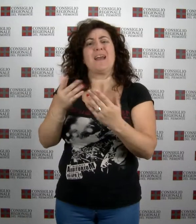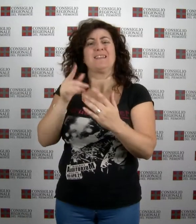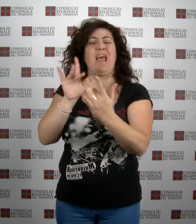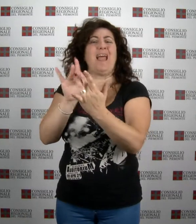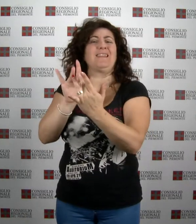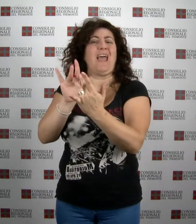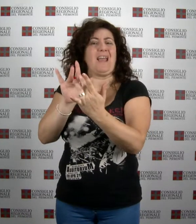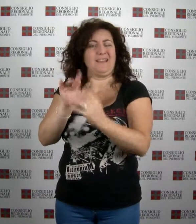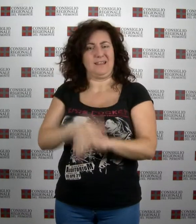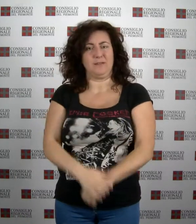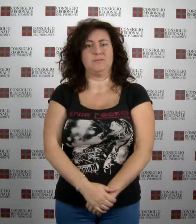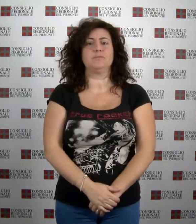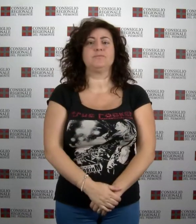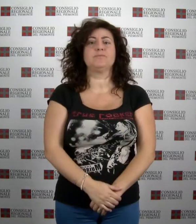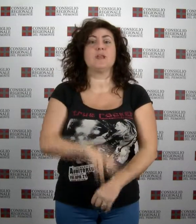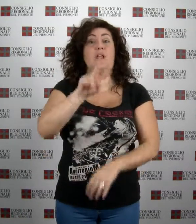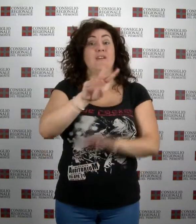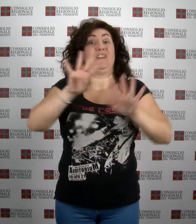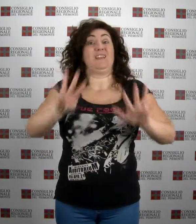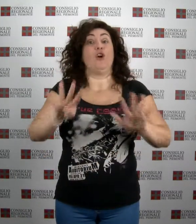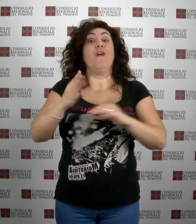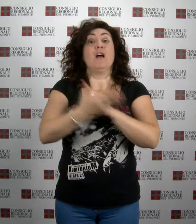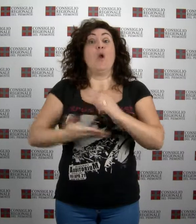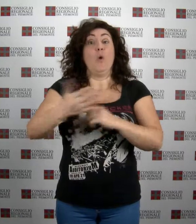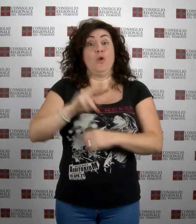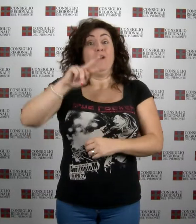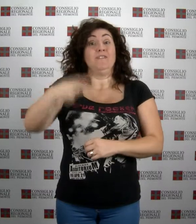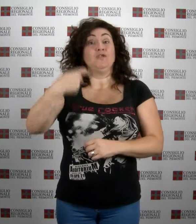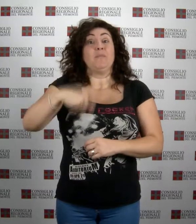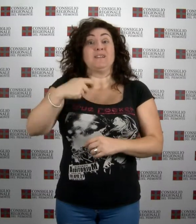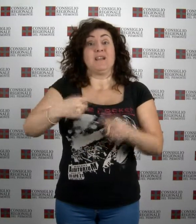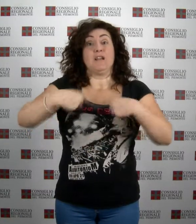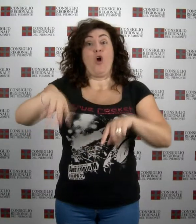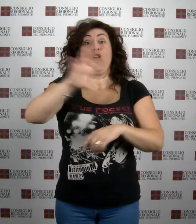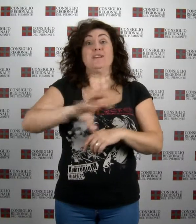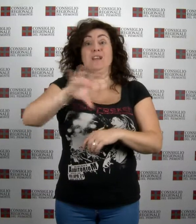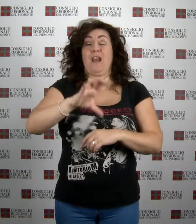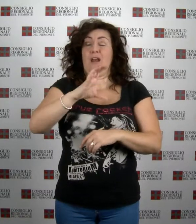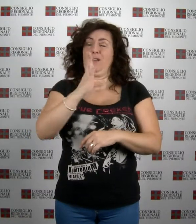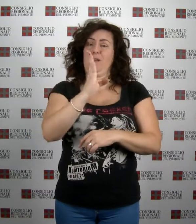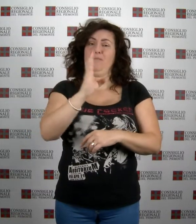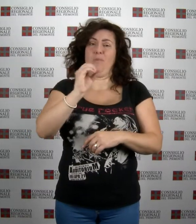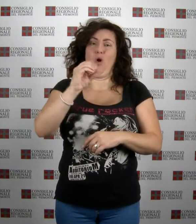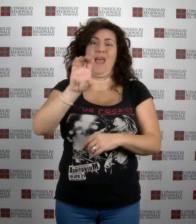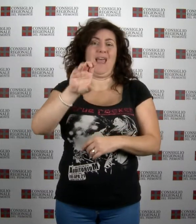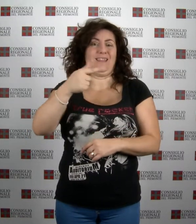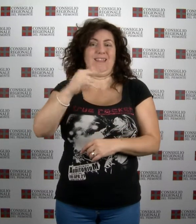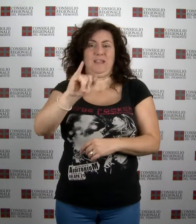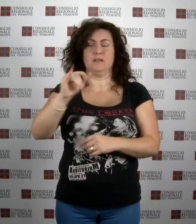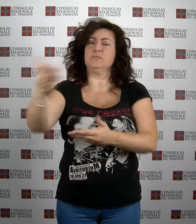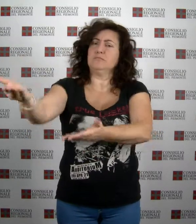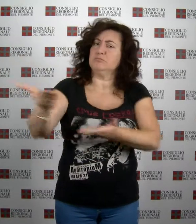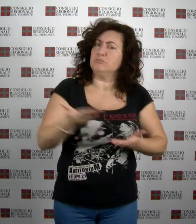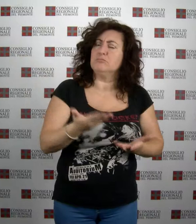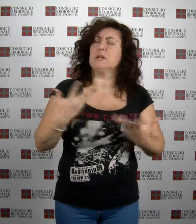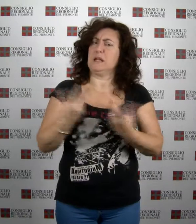Il 29 luglio sono state ricevute a Palazzo Lascaris dal vicepresidente del Consiglio regionale Nino Boeti, con numerosi consiglieri regionali